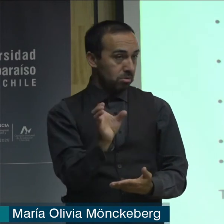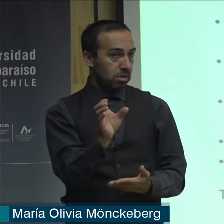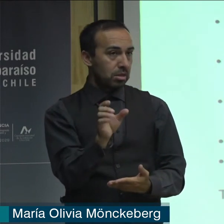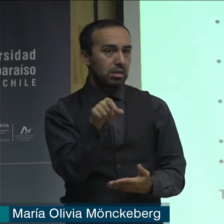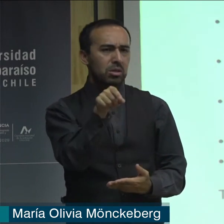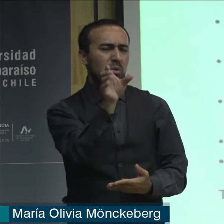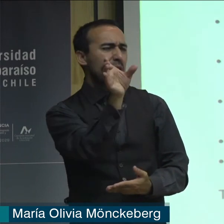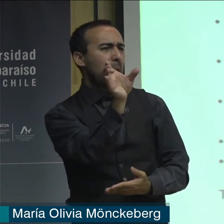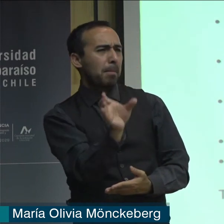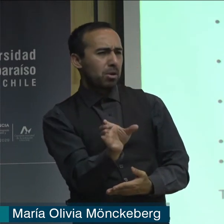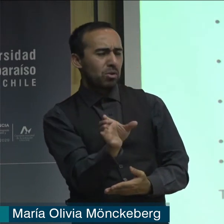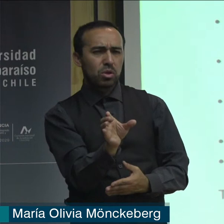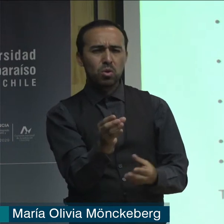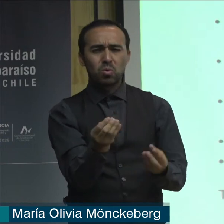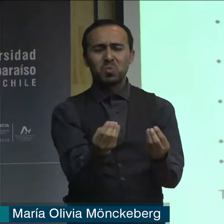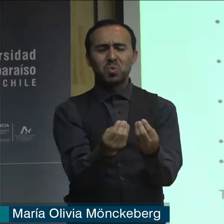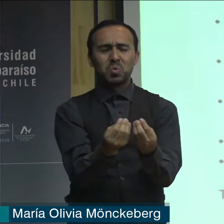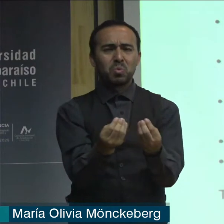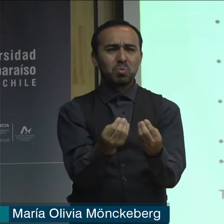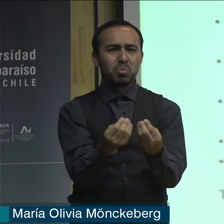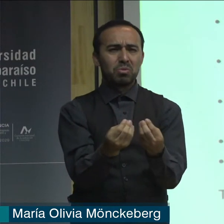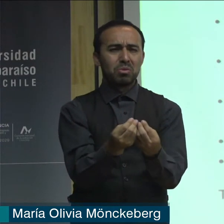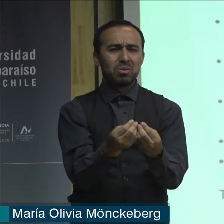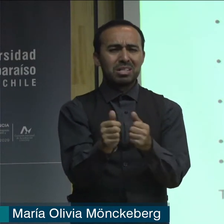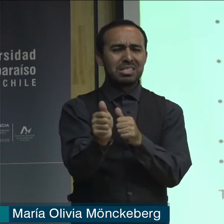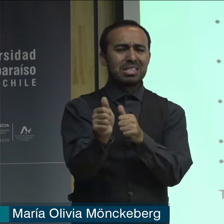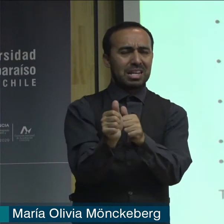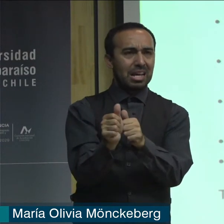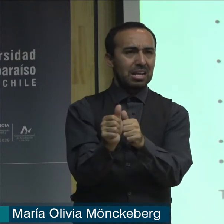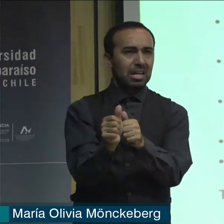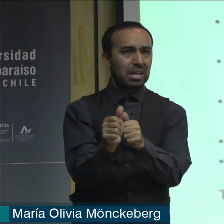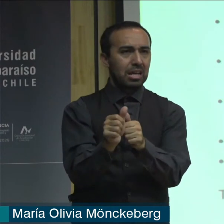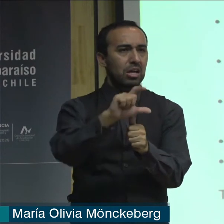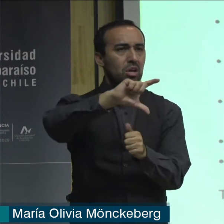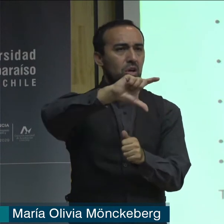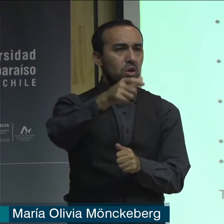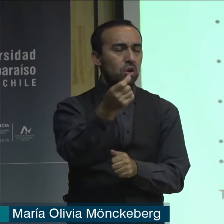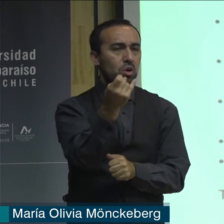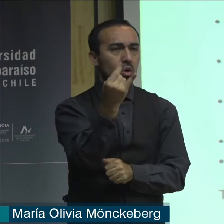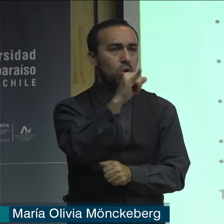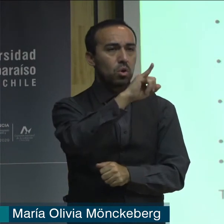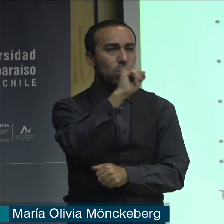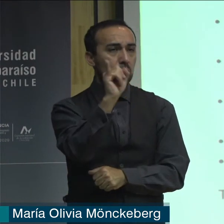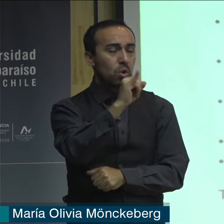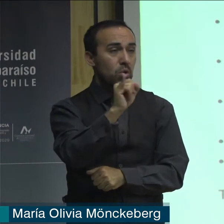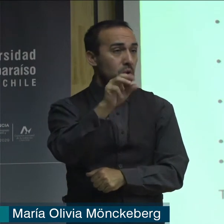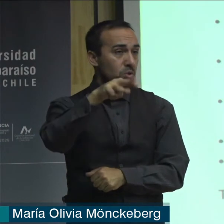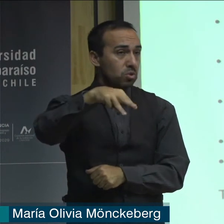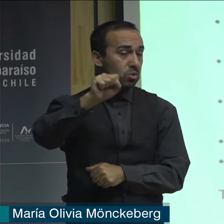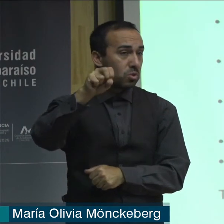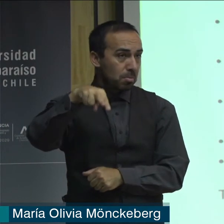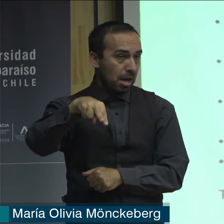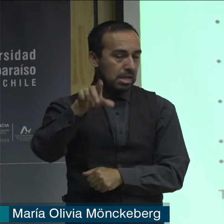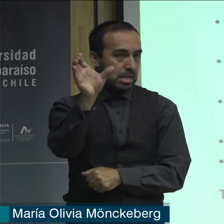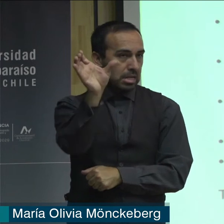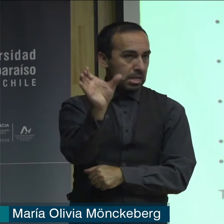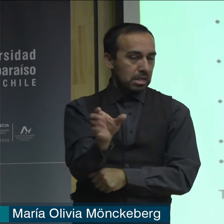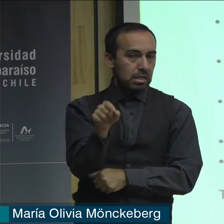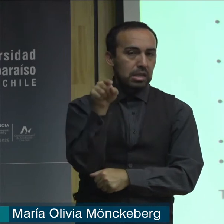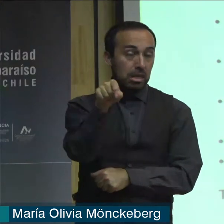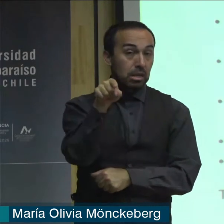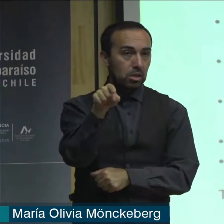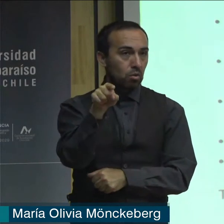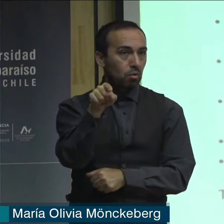persona que fue muy muy cercana Jaime Guzmán y que fue uno de los fundadores